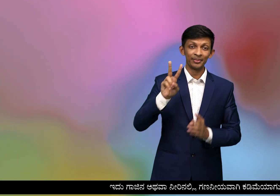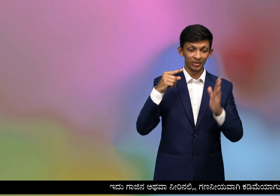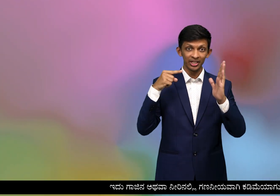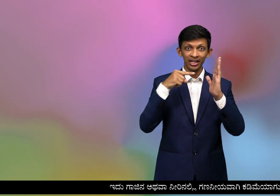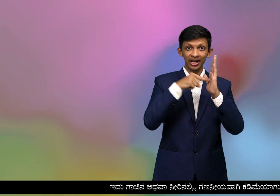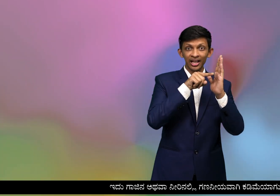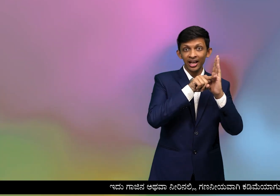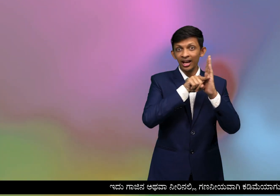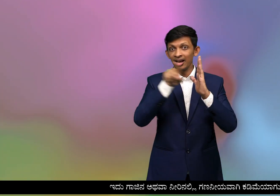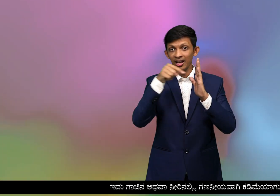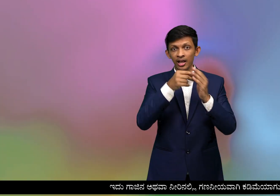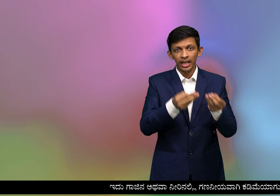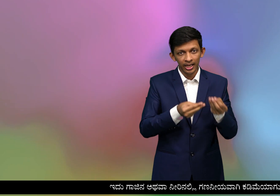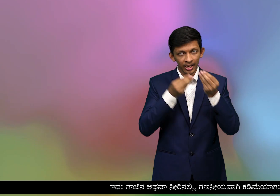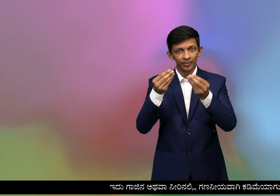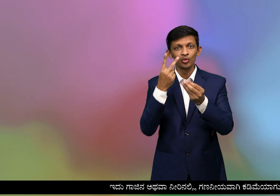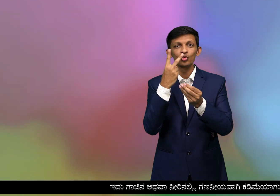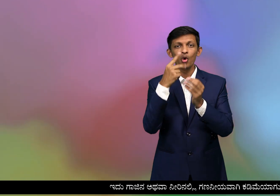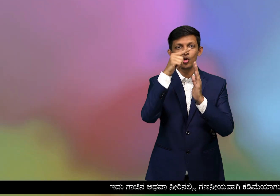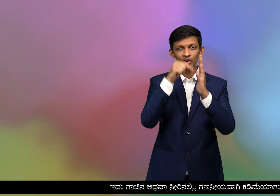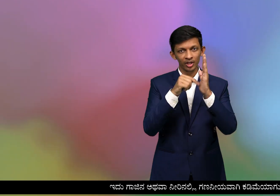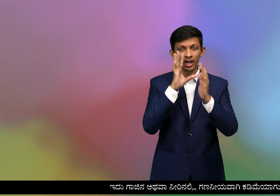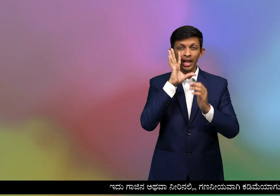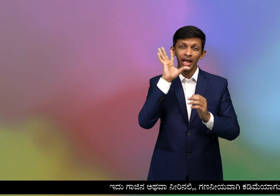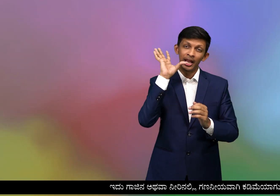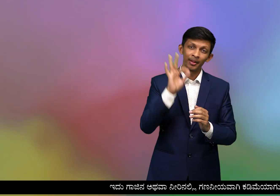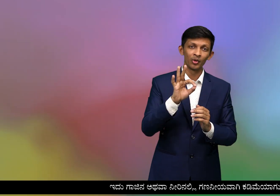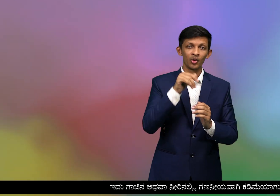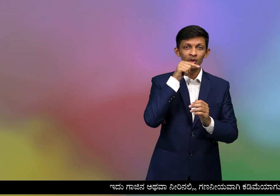ಅಥವ ನಿರಿನಲ್ಲಿ ಗಣನಿಯವಾಗಿ ಕಡಿಮೆ ಆಗುತ್ತದೆ